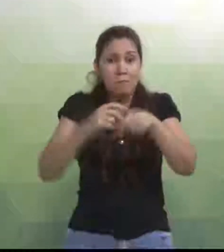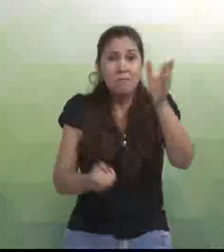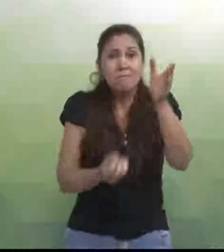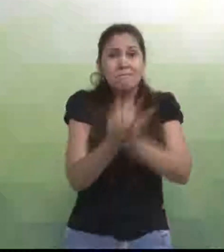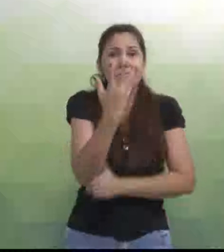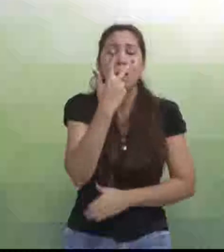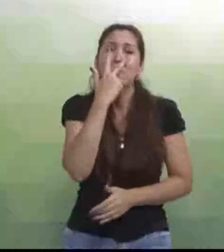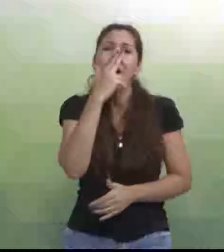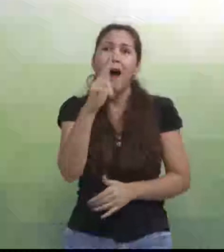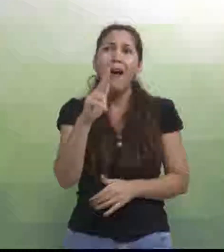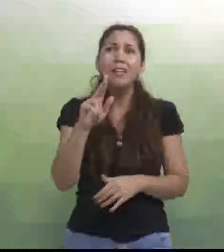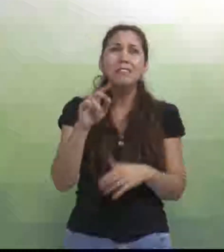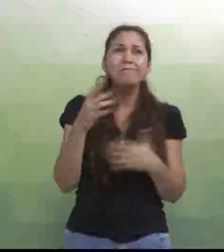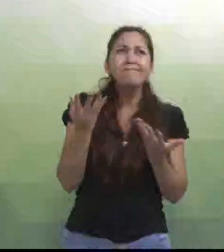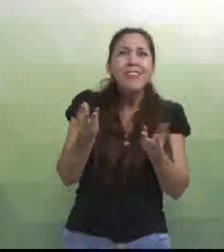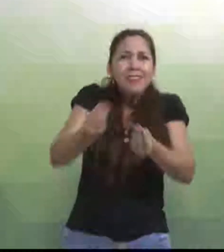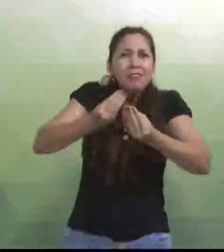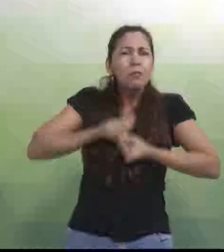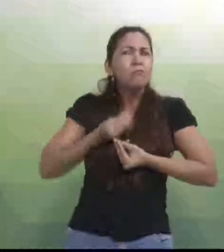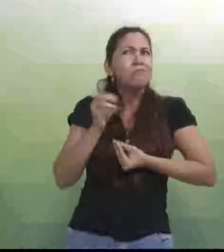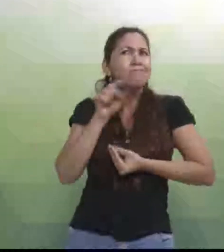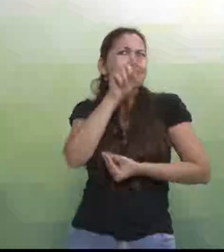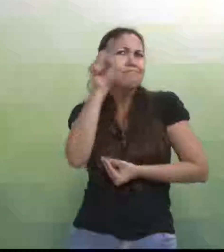dúvida. Como trabalhar essa disciplina?